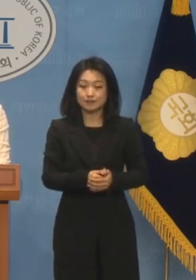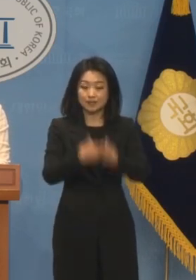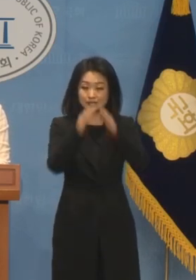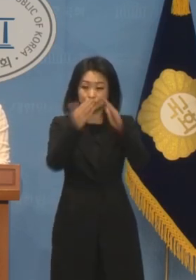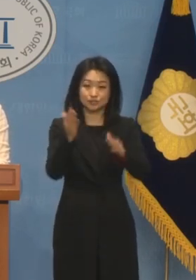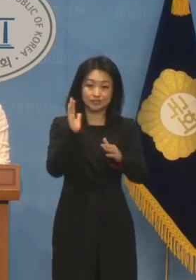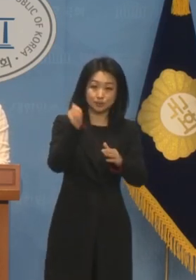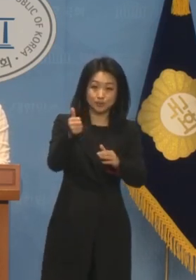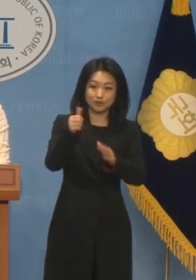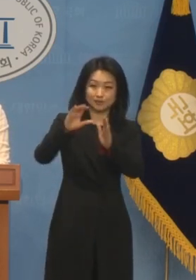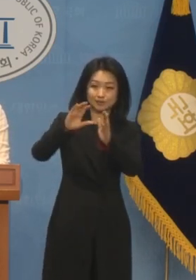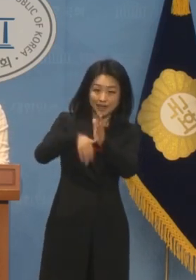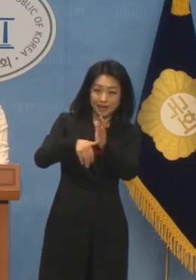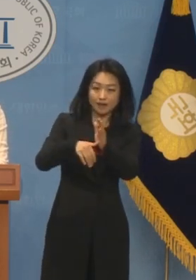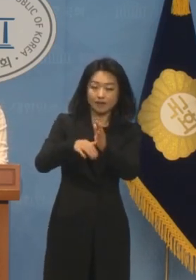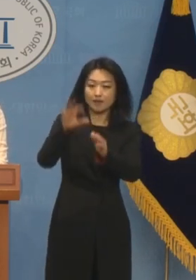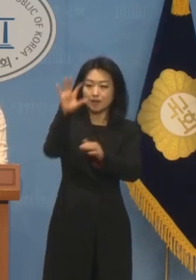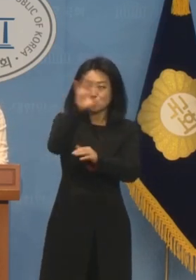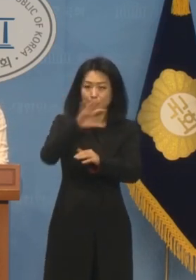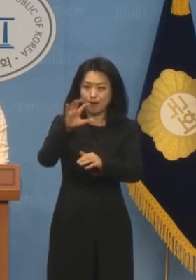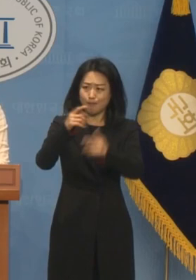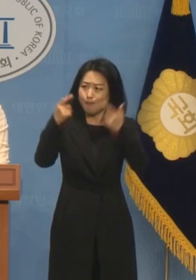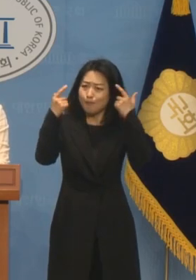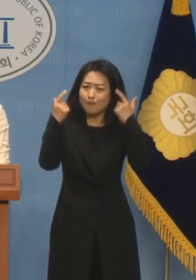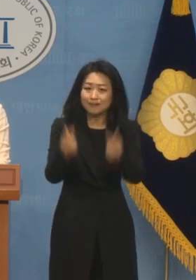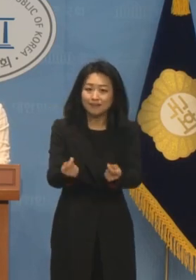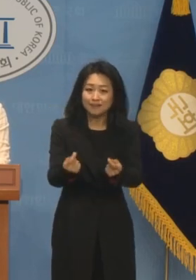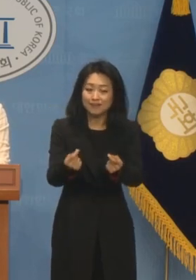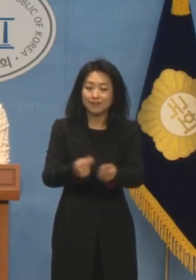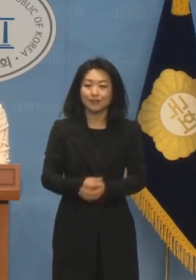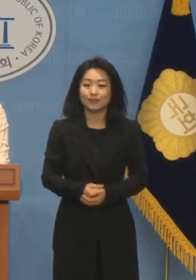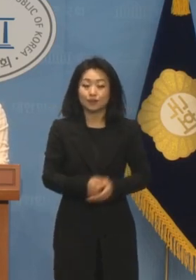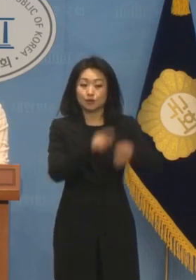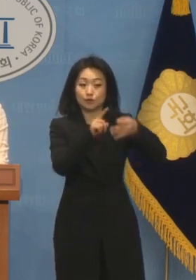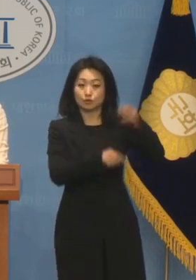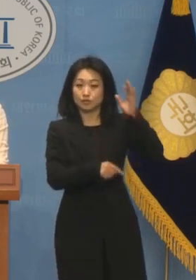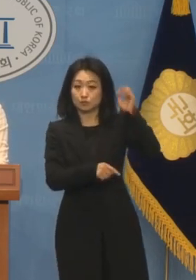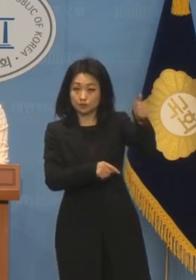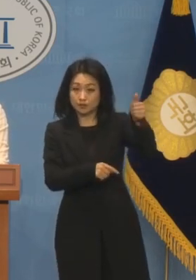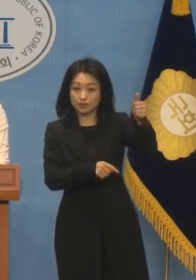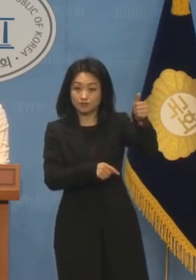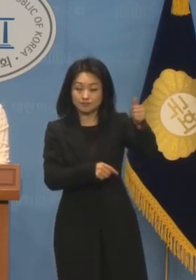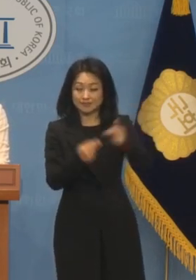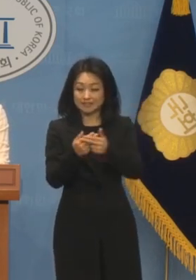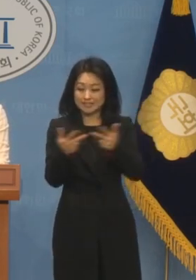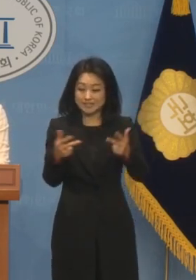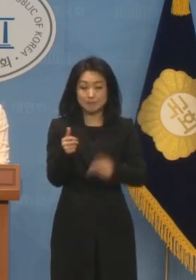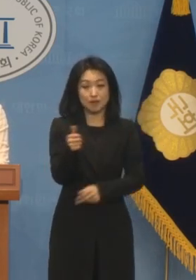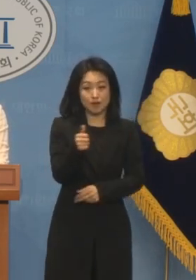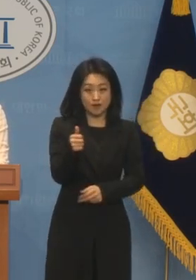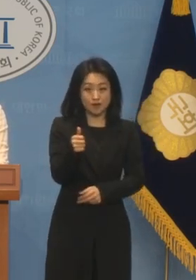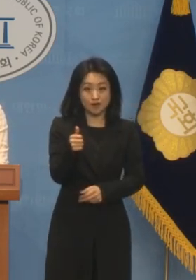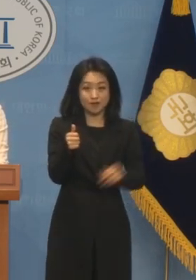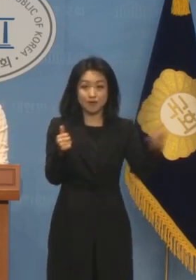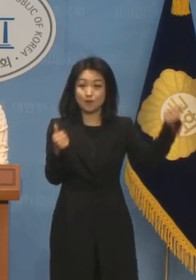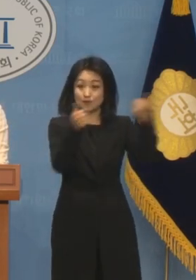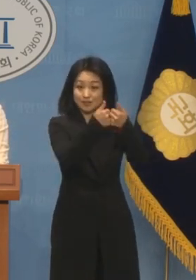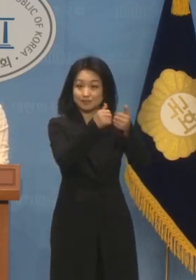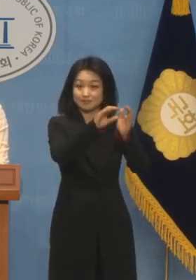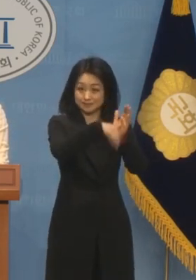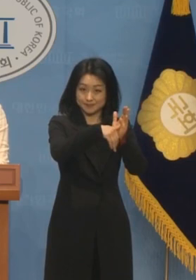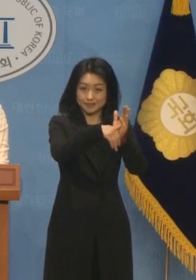전두환 군사독재 정권 때 자주 보던 장면입니다. 윤 대통령은 최근 이재명 더불어민주당 대표와의